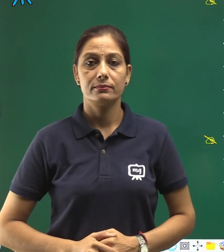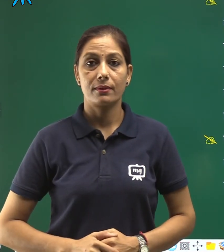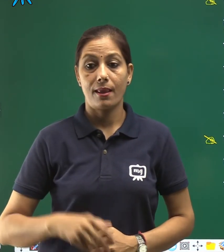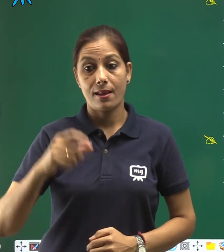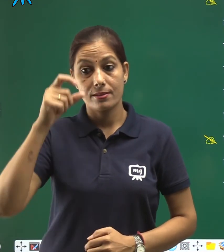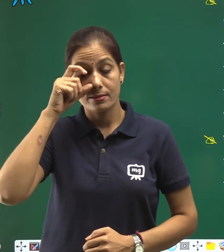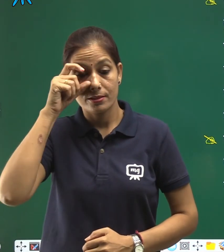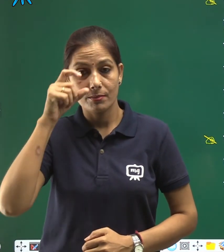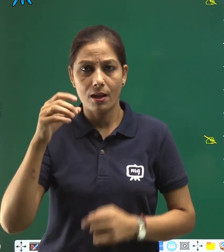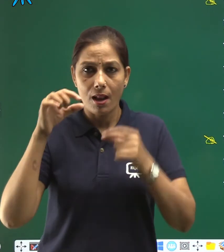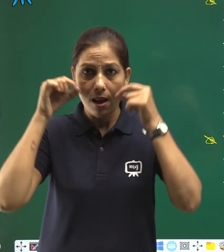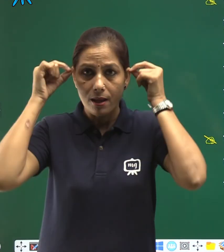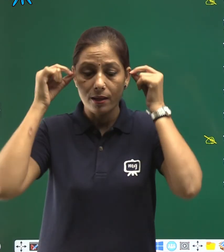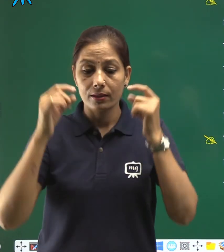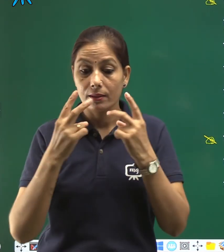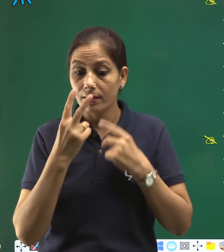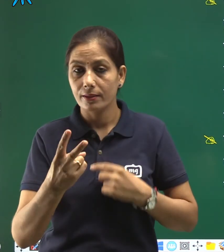चश्मा लगा दिखाई देता है,